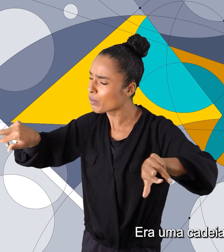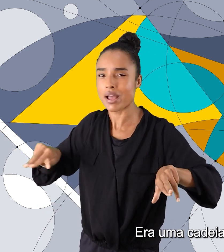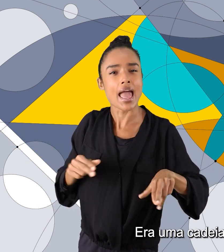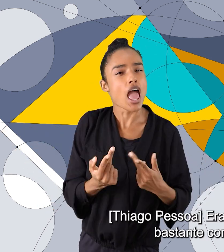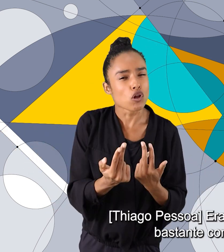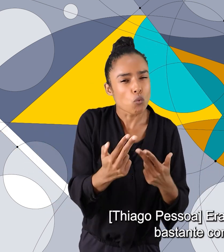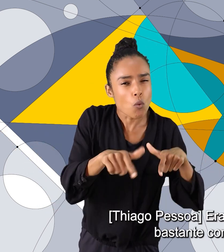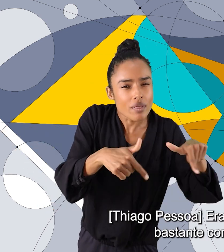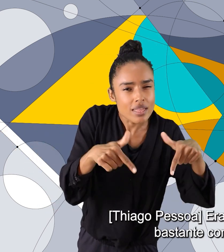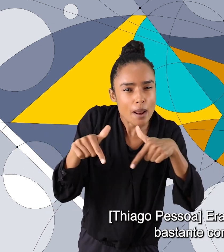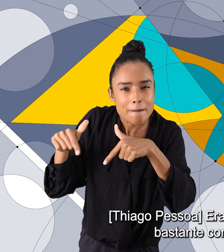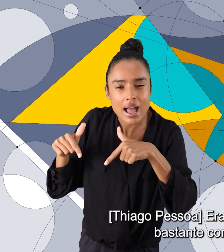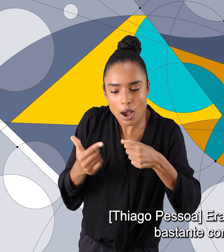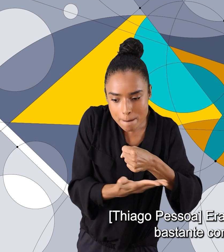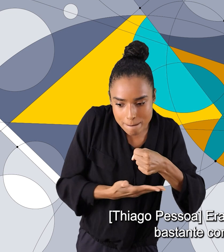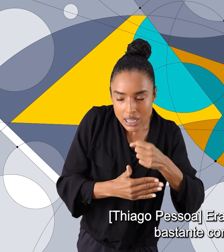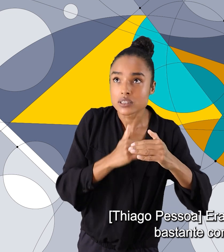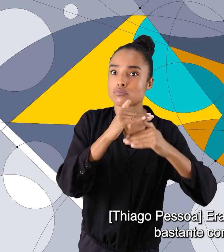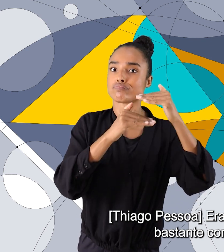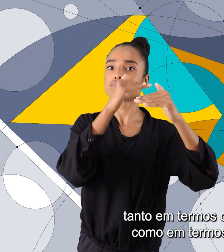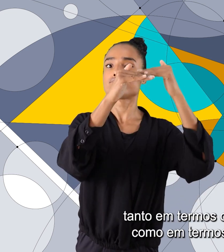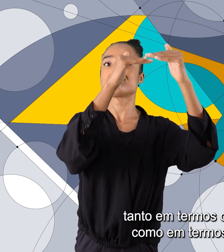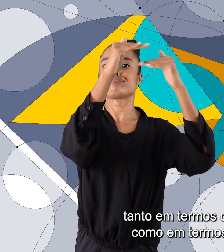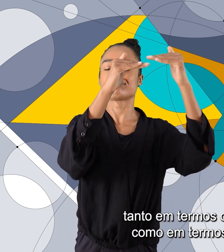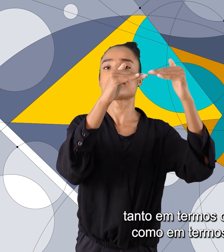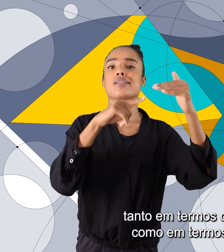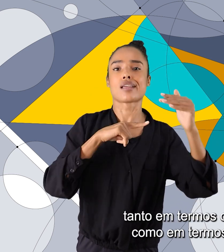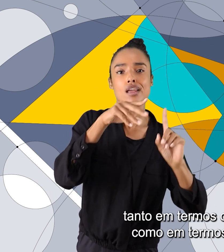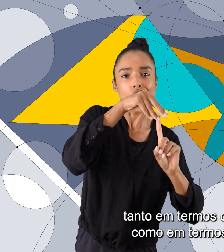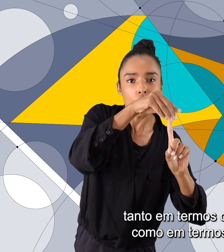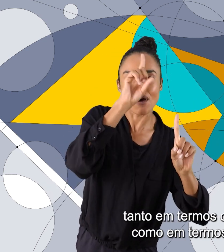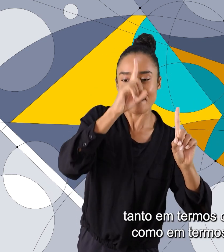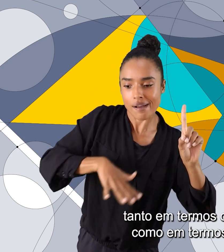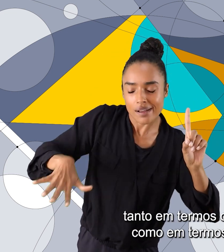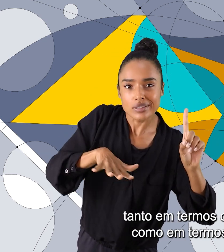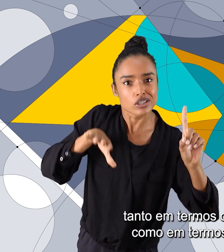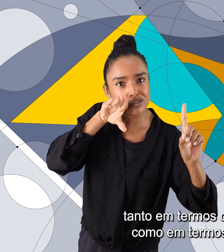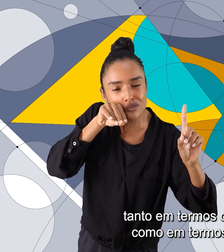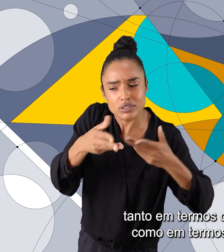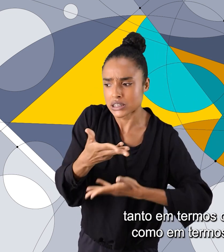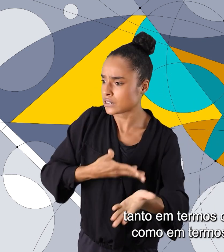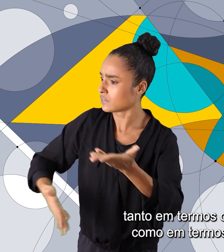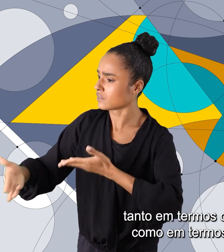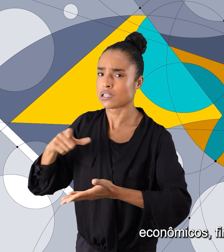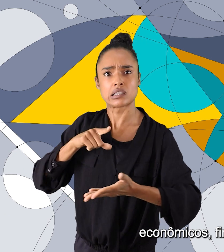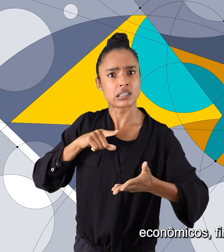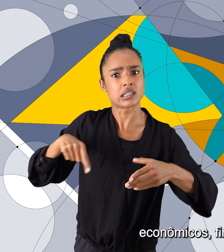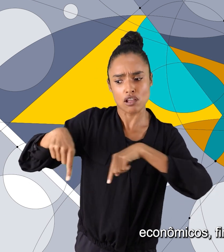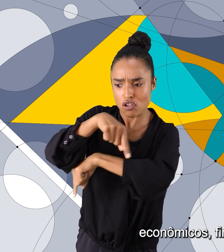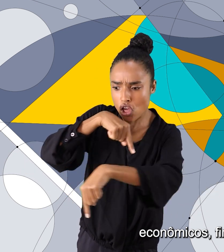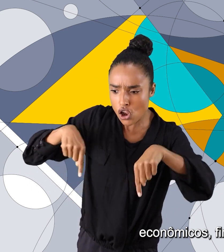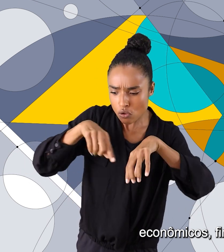produtiva. Era uma operação bastante complexa, tanto em termos operacionais, como em termos